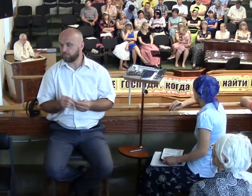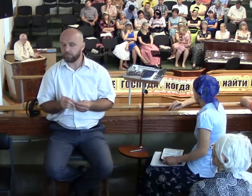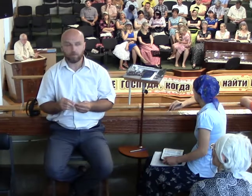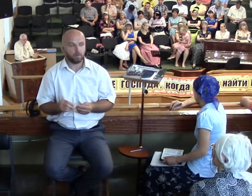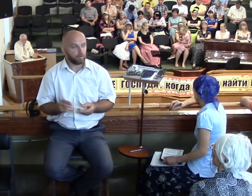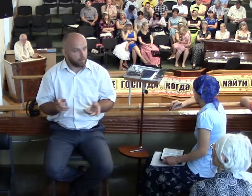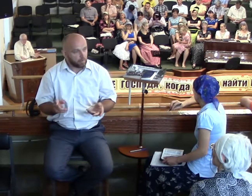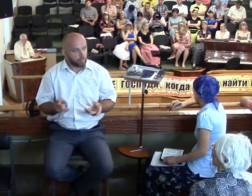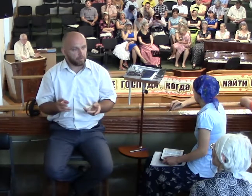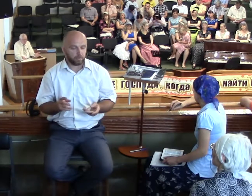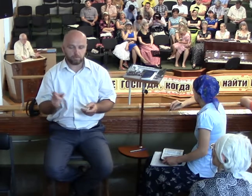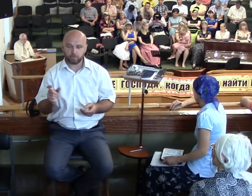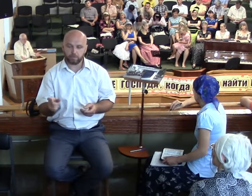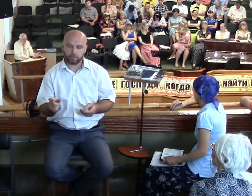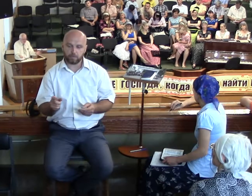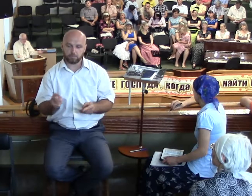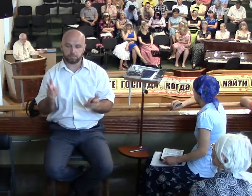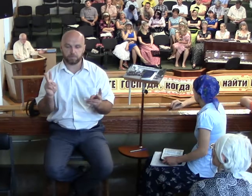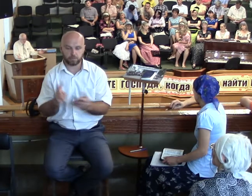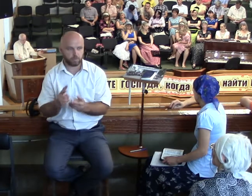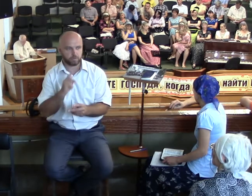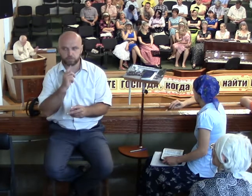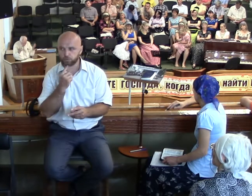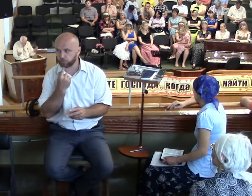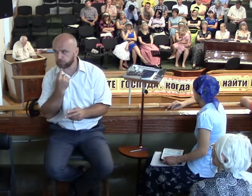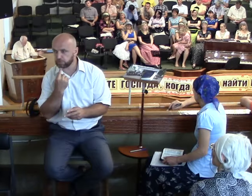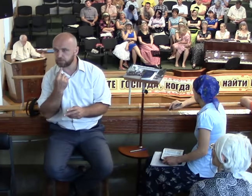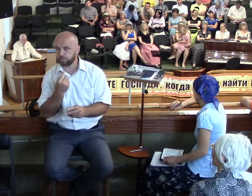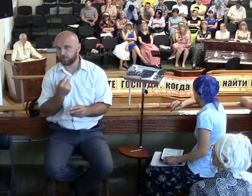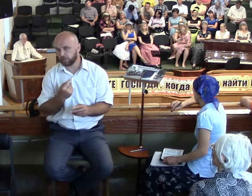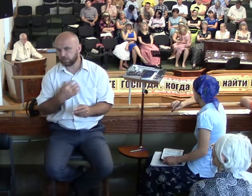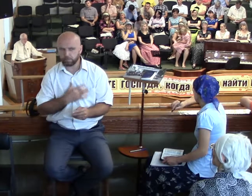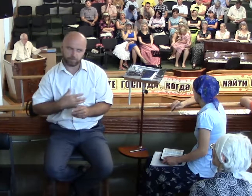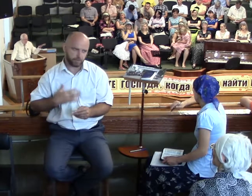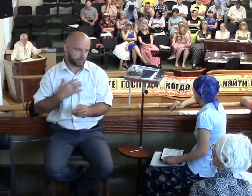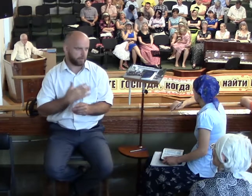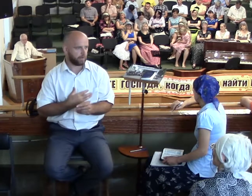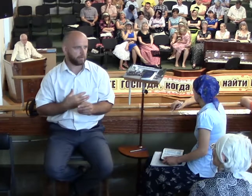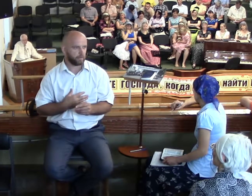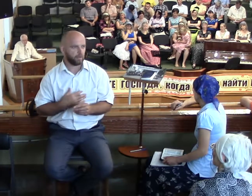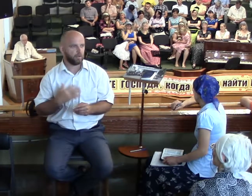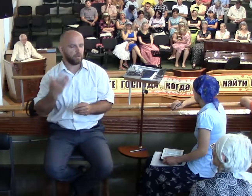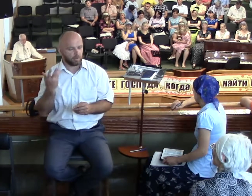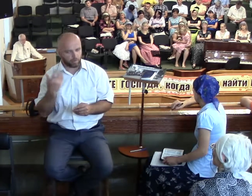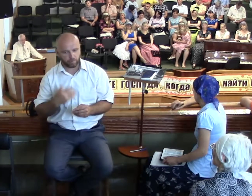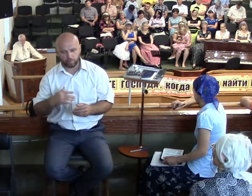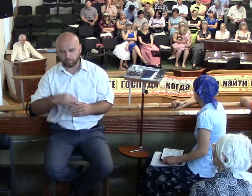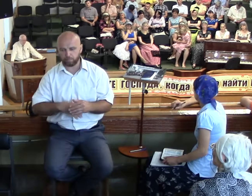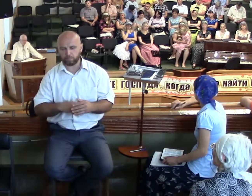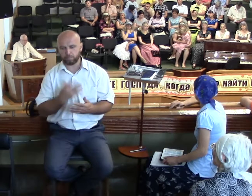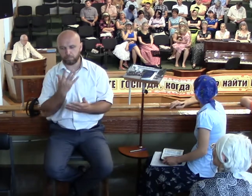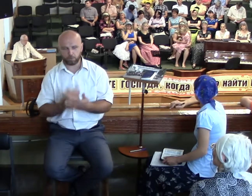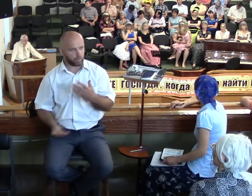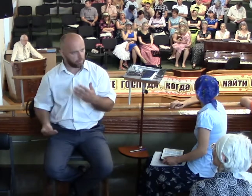смогли юристы разобраться и найти. Я вот представляю себе, знаете, когда теряется одно, а